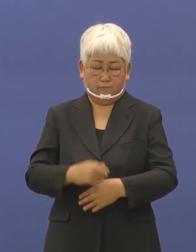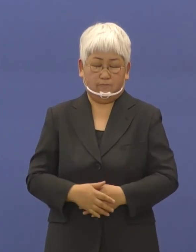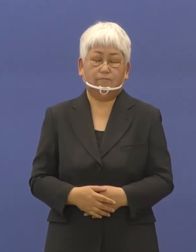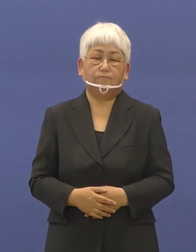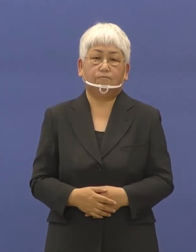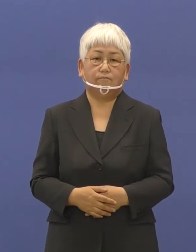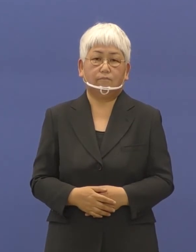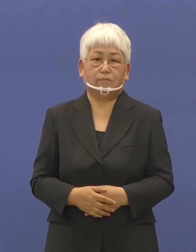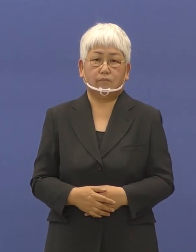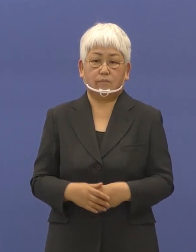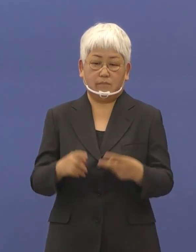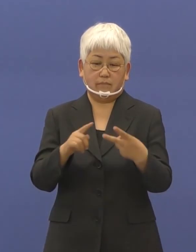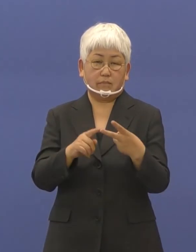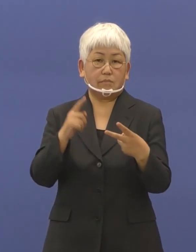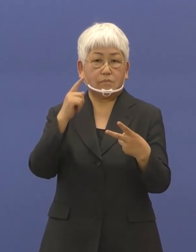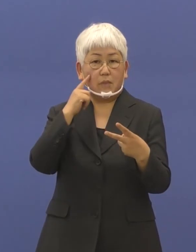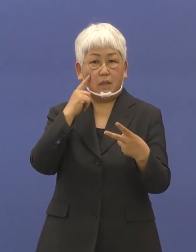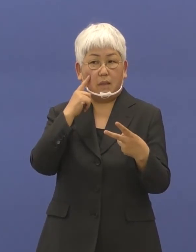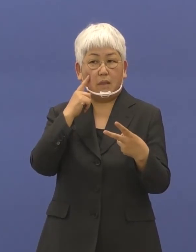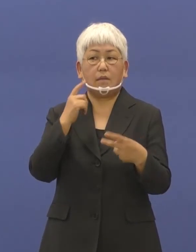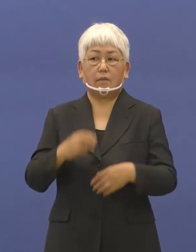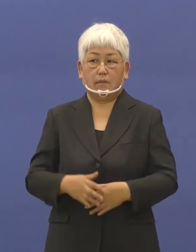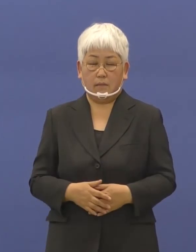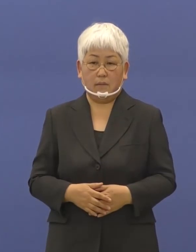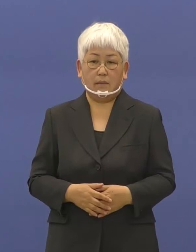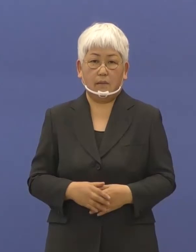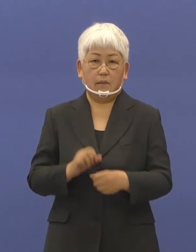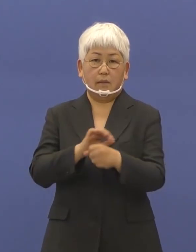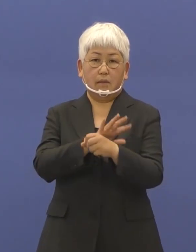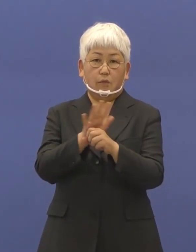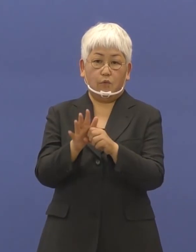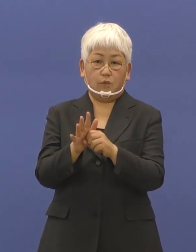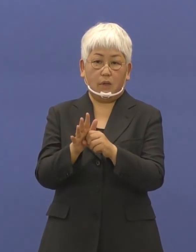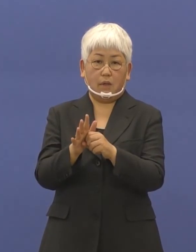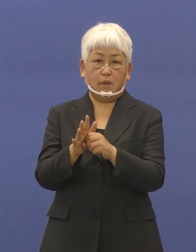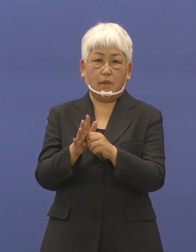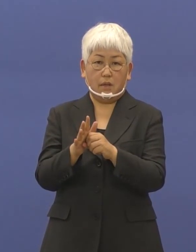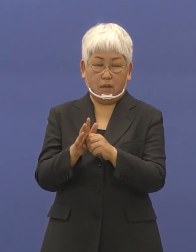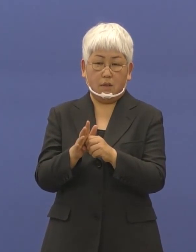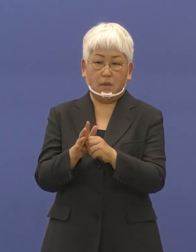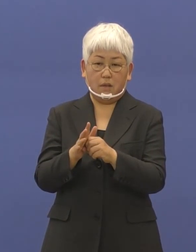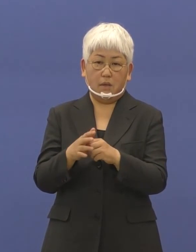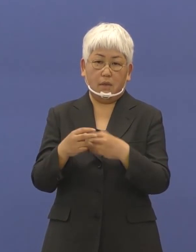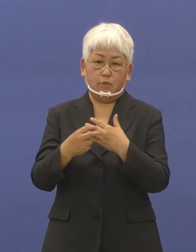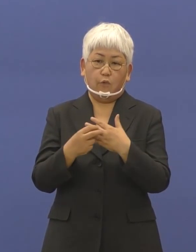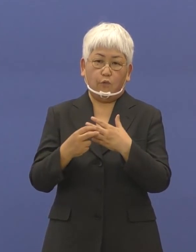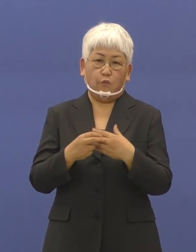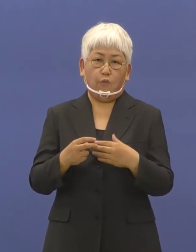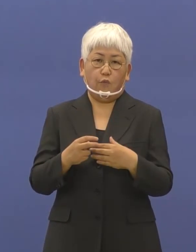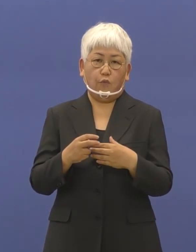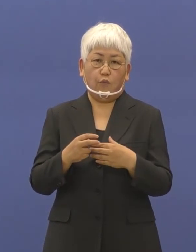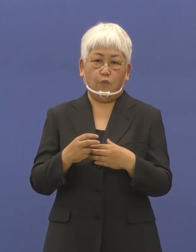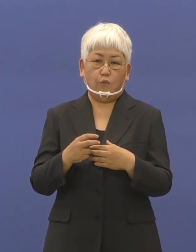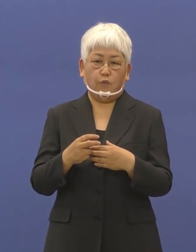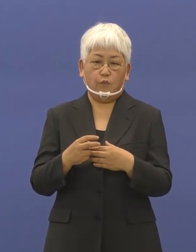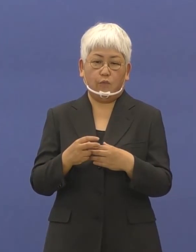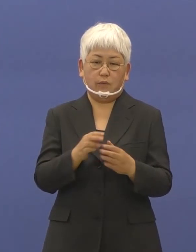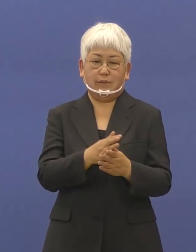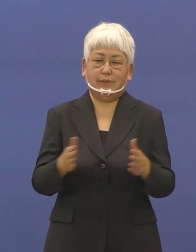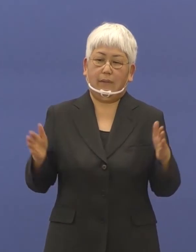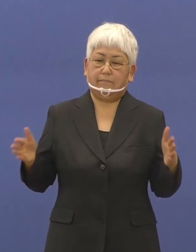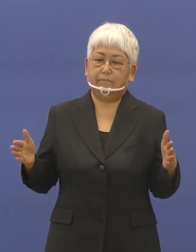ありがとうございます。2点目について療養期間のですね、短縮について、から始まりまして、昨日